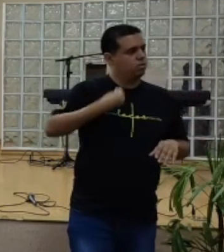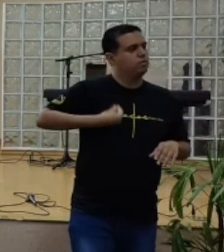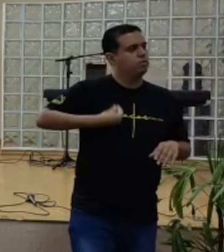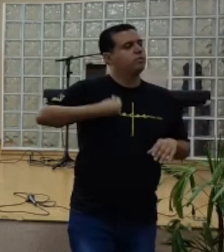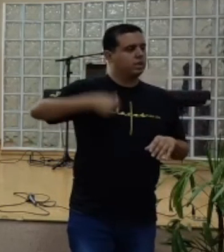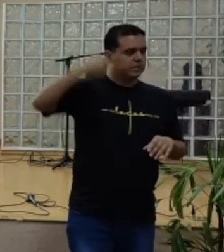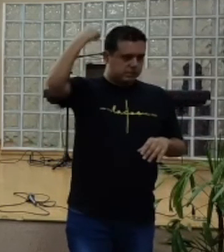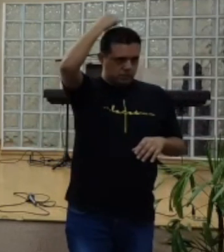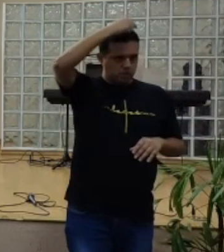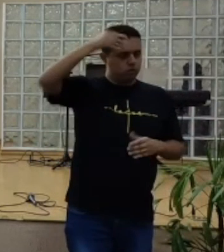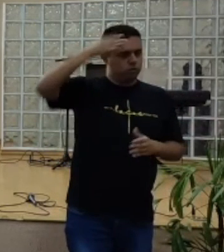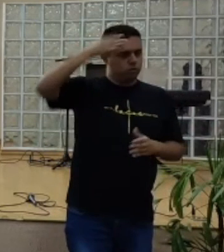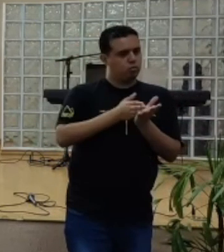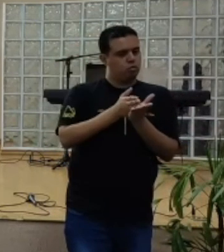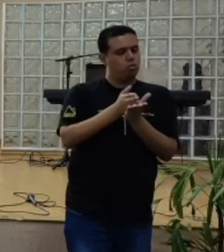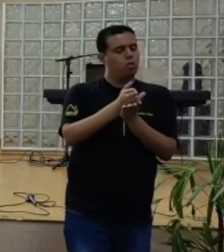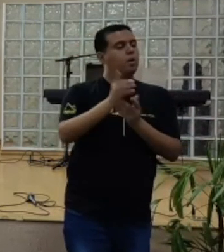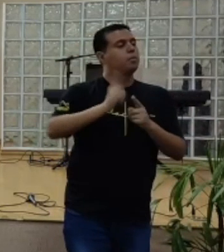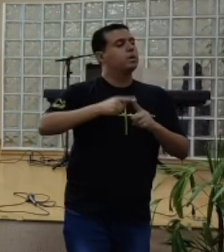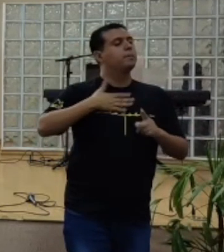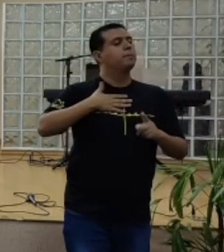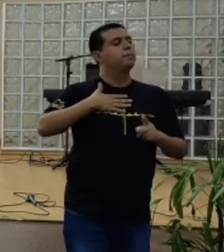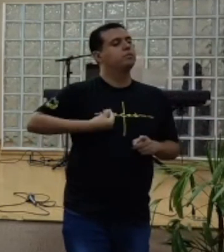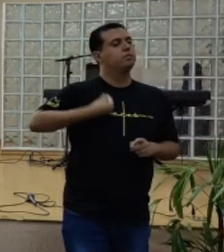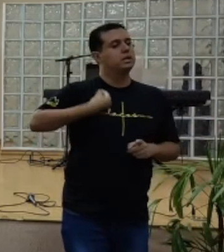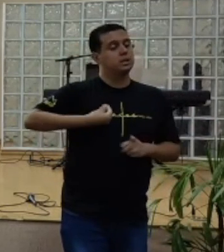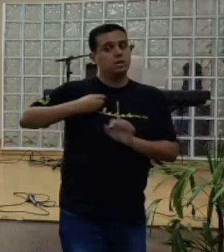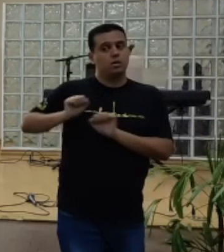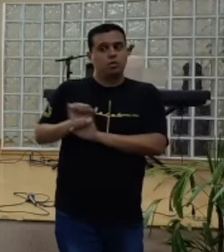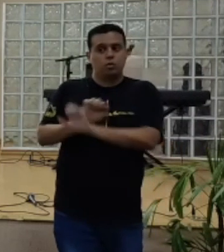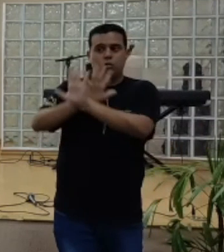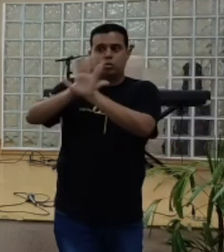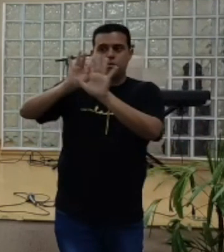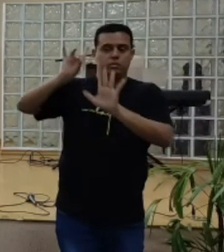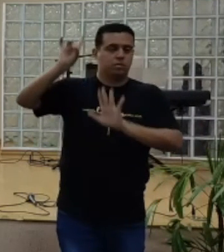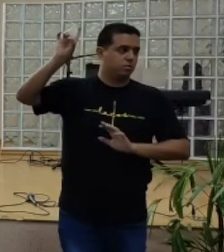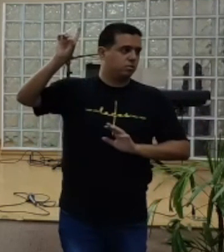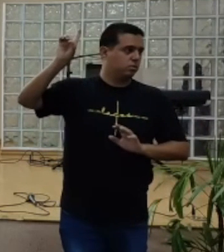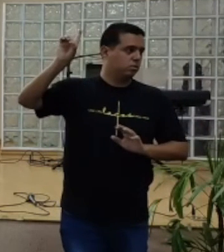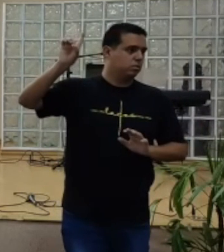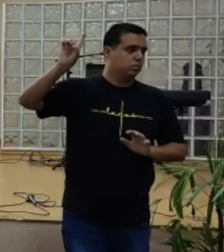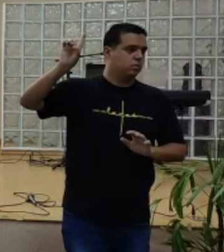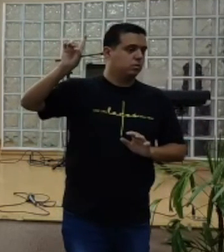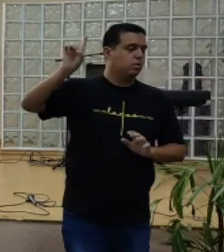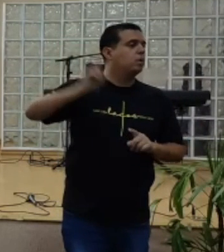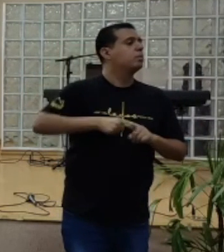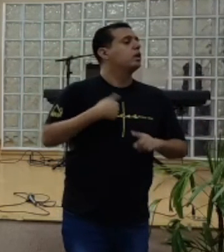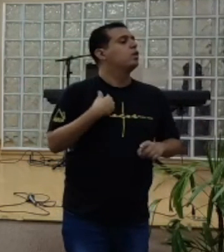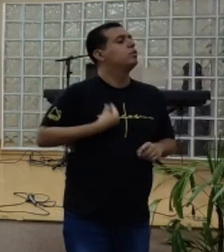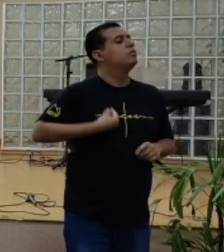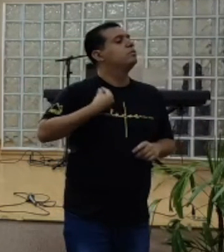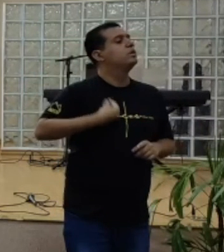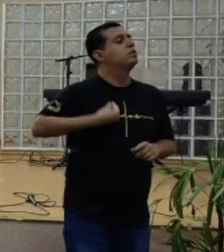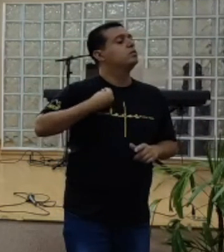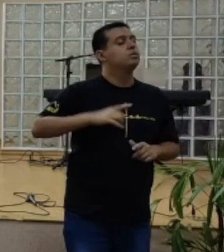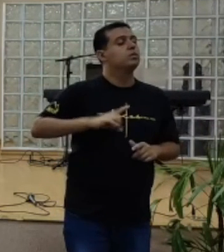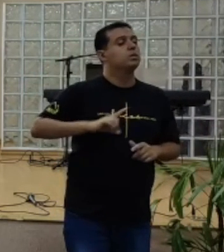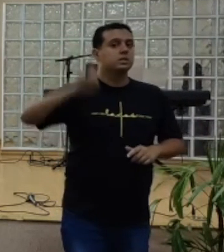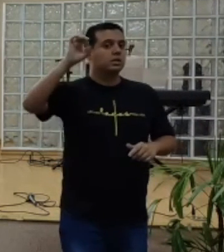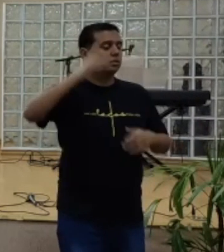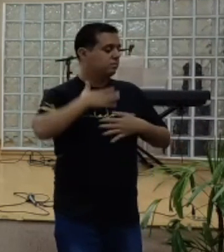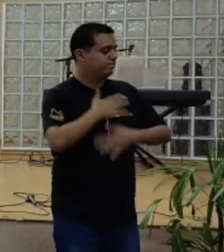minha vida é uma vida que glorifica a Deus. Porque eu vivo para agradar. E agora